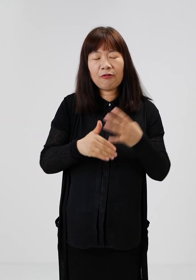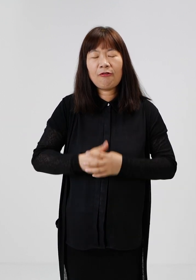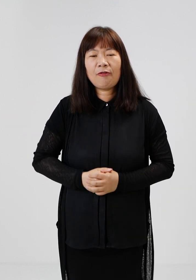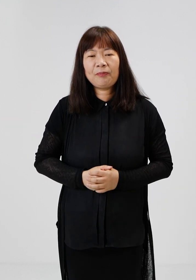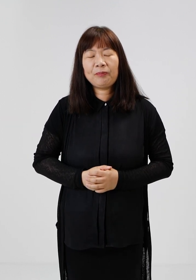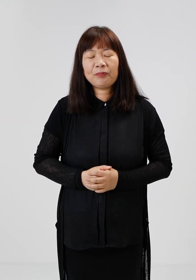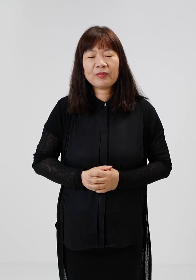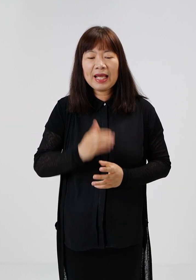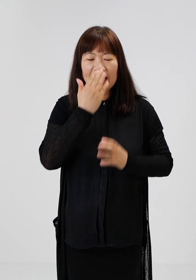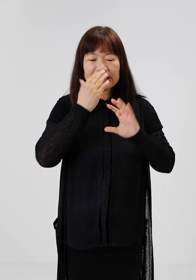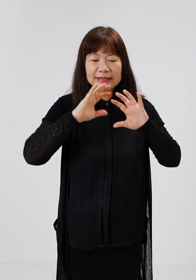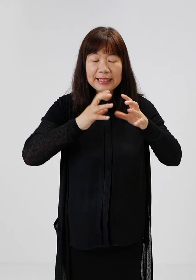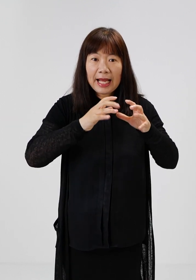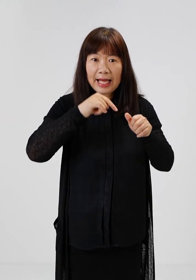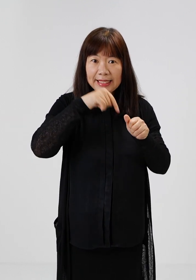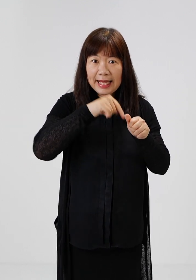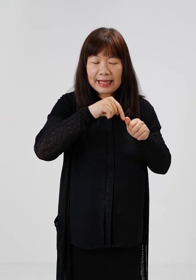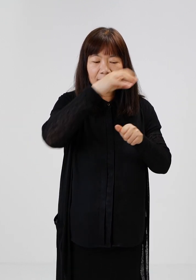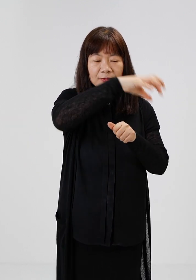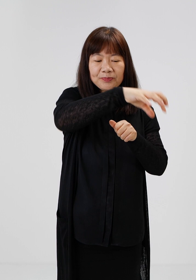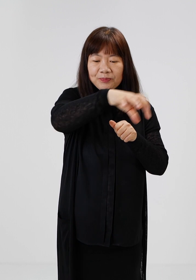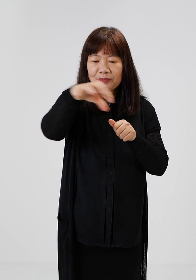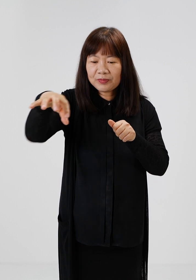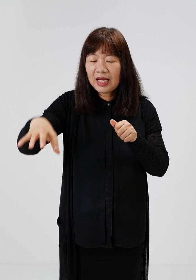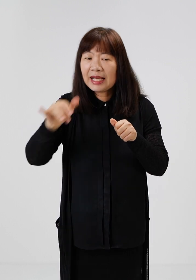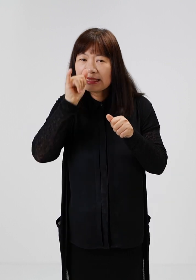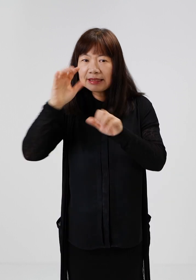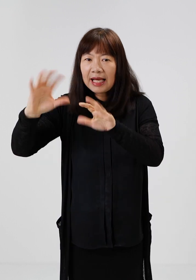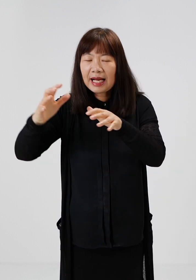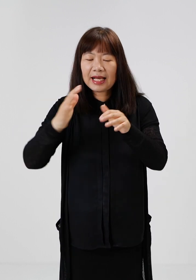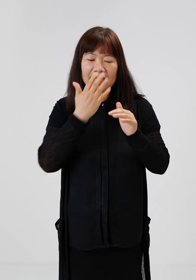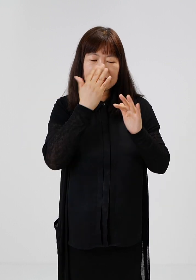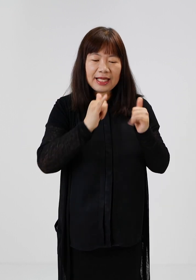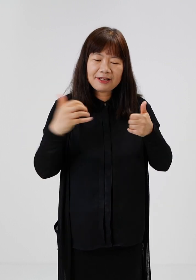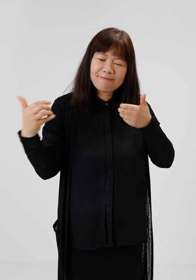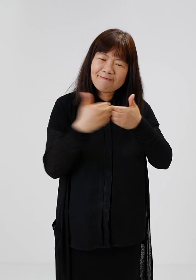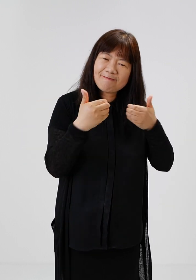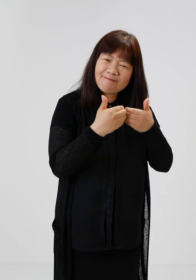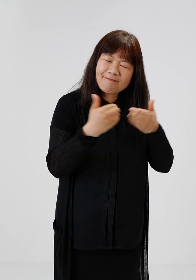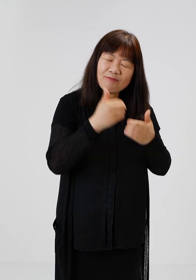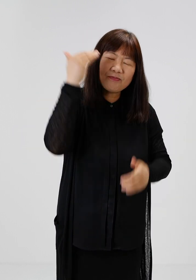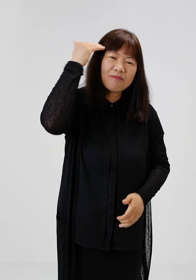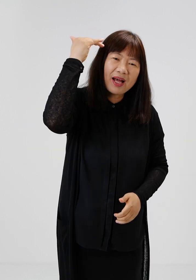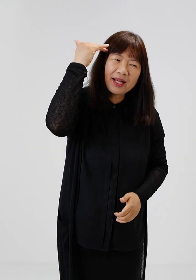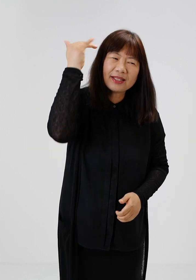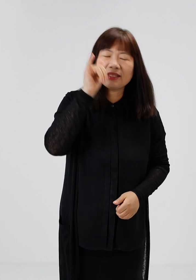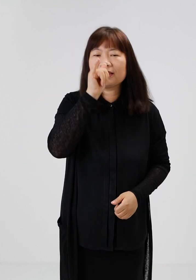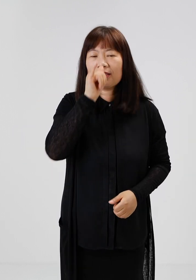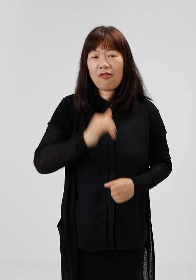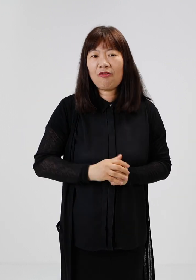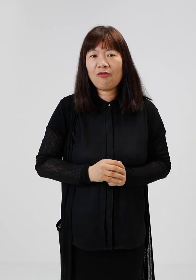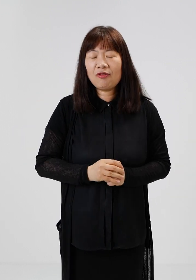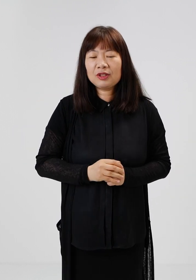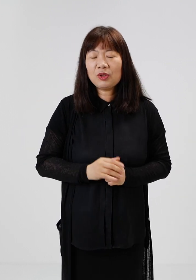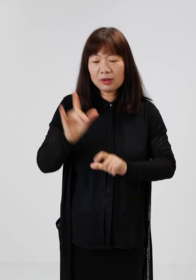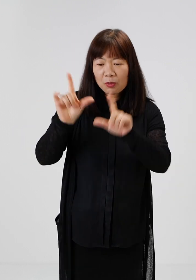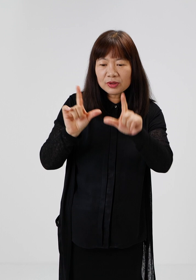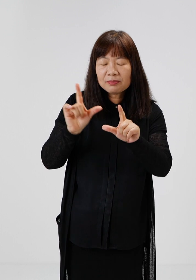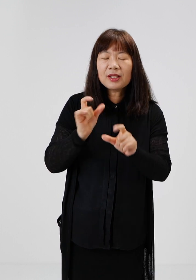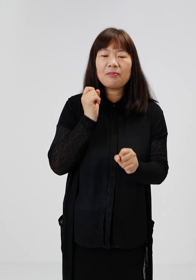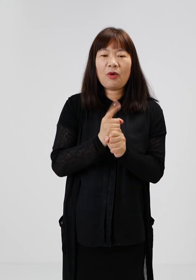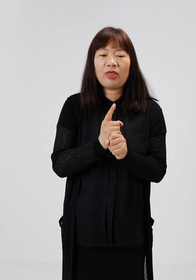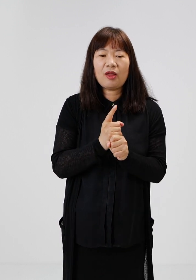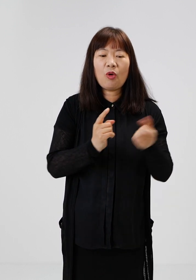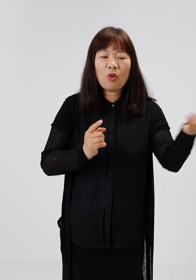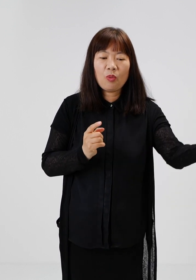이들의 본격적인 방해가 시작이 됩니다. 그런 분위기가 벌써 있었어요. 그러니까